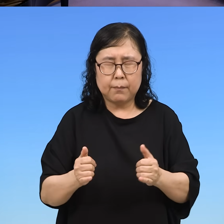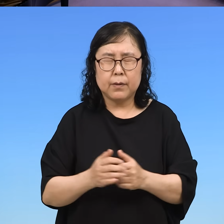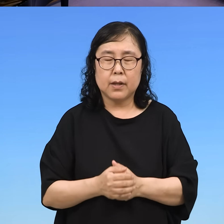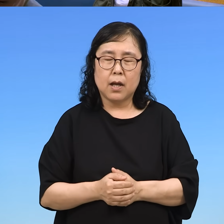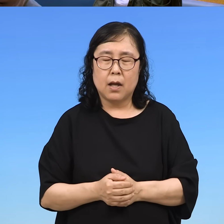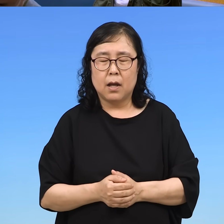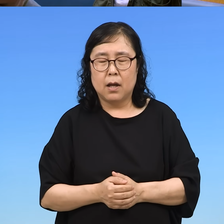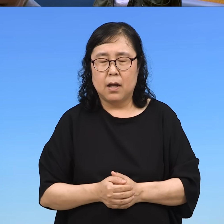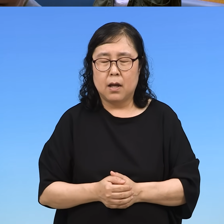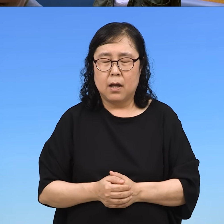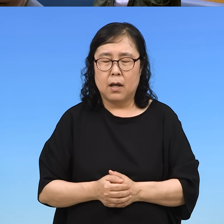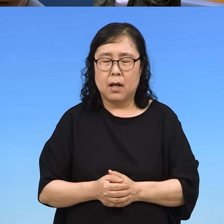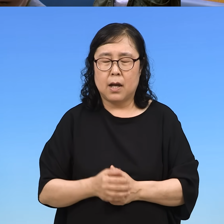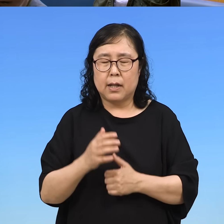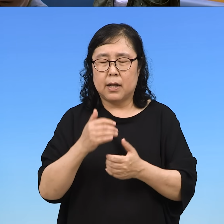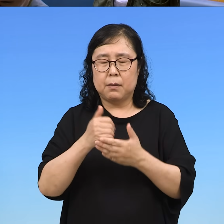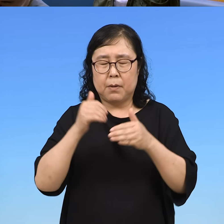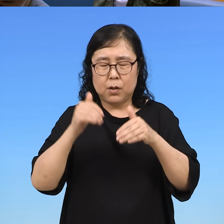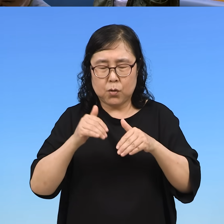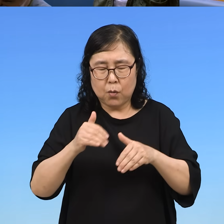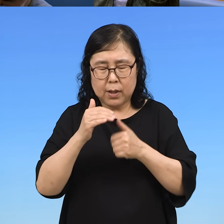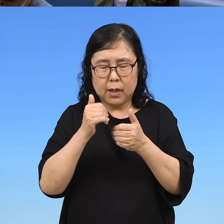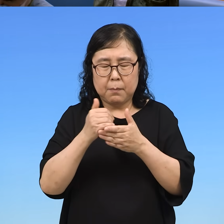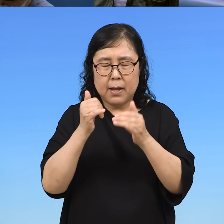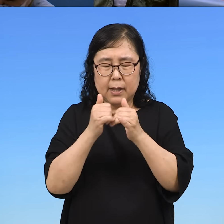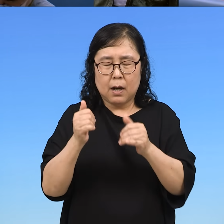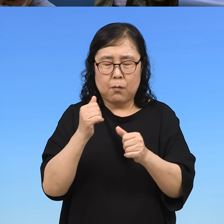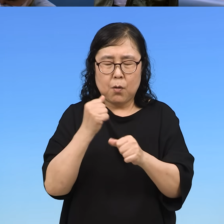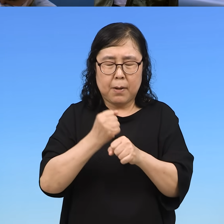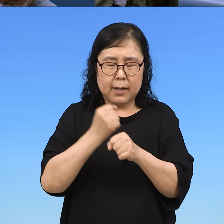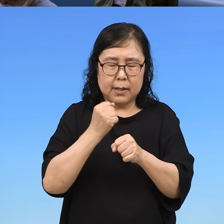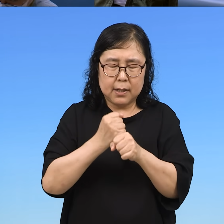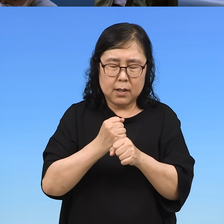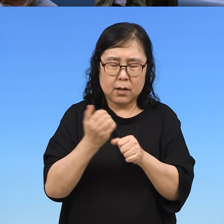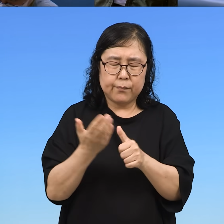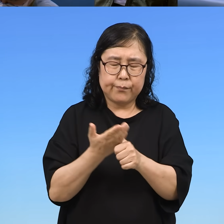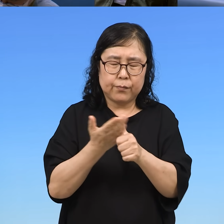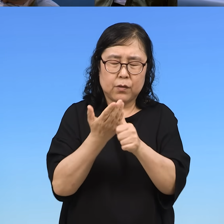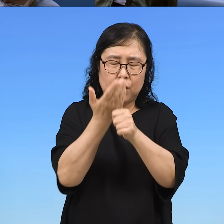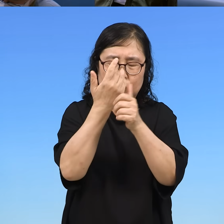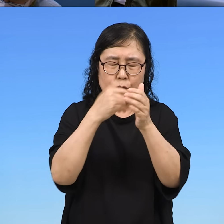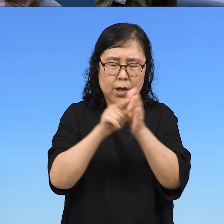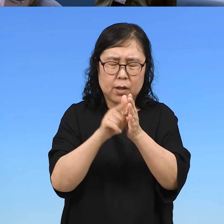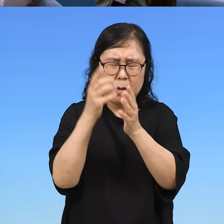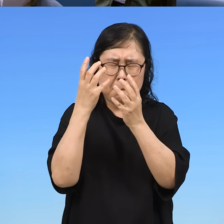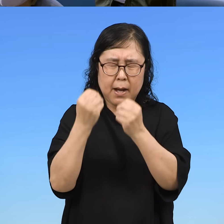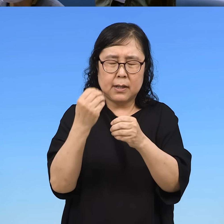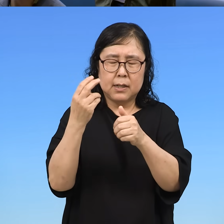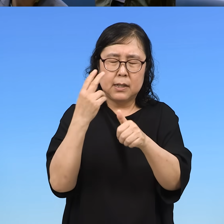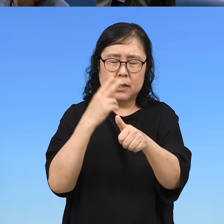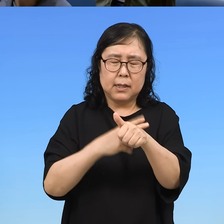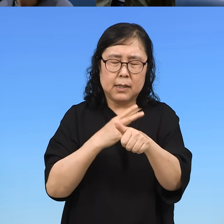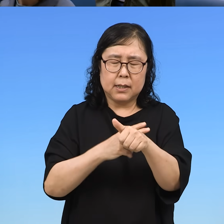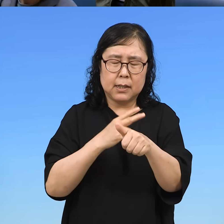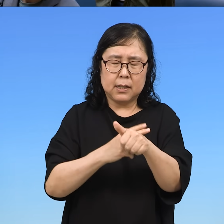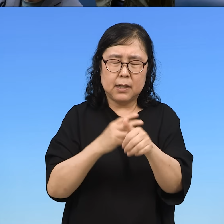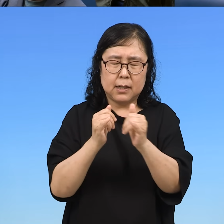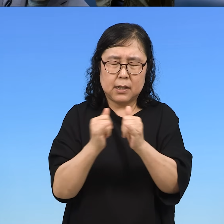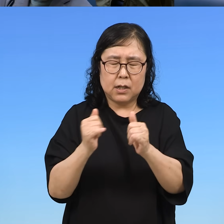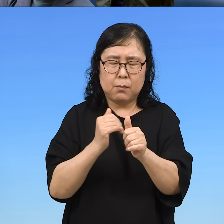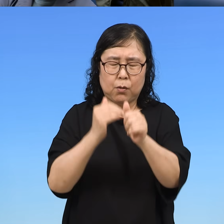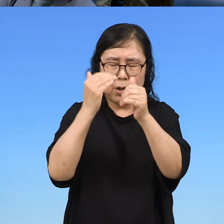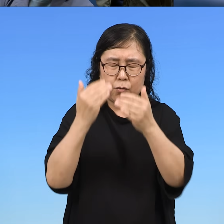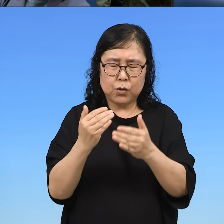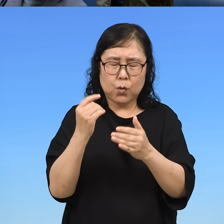자입니다. 하나님 아버지, 종 하나님의 사람으로 만들어 가시기 위하여 얼마나 많은 스승들을 보내주시고